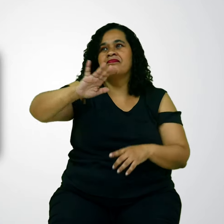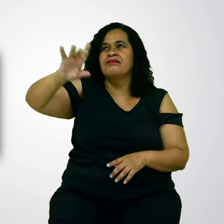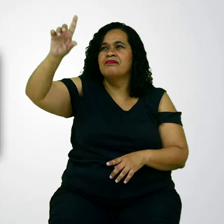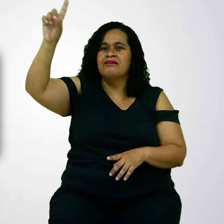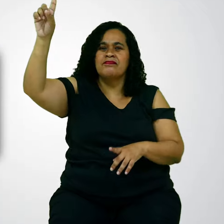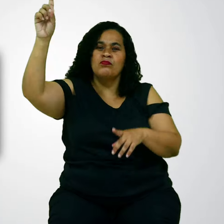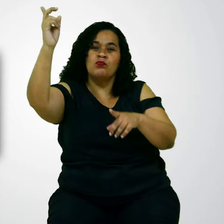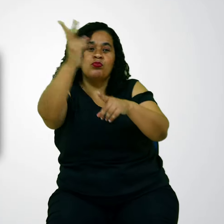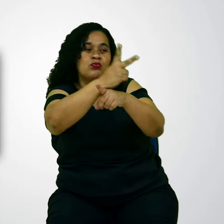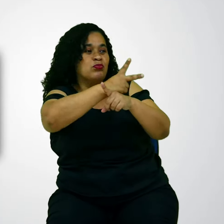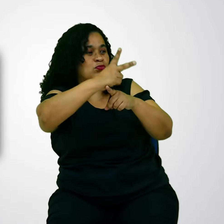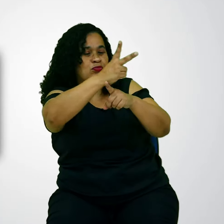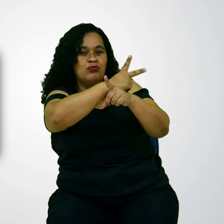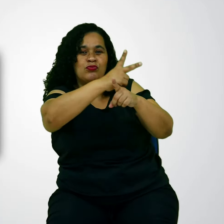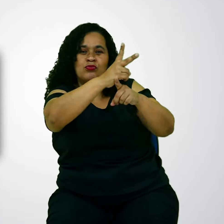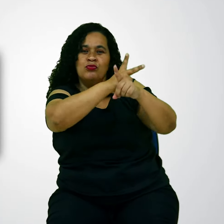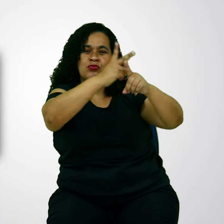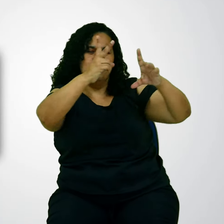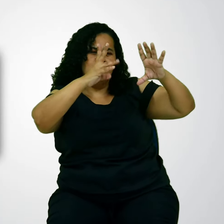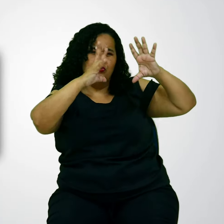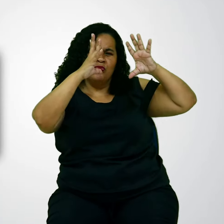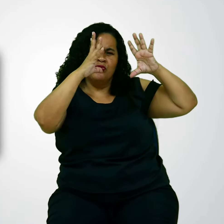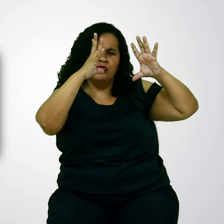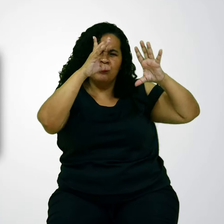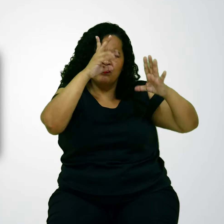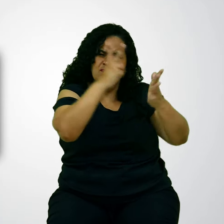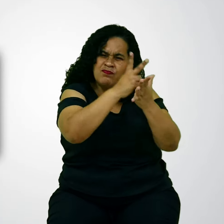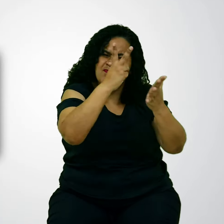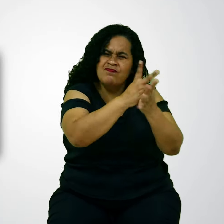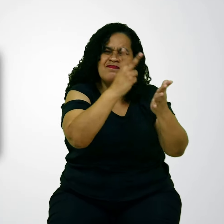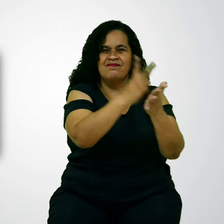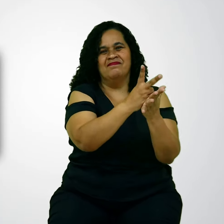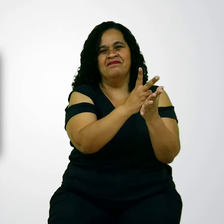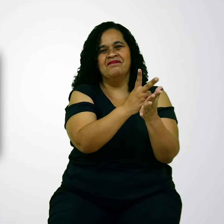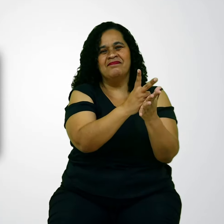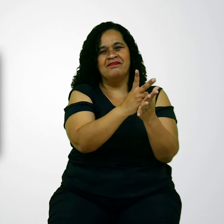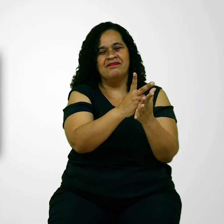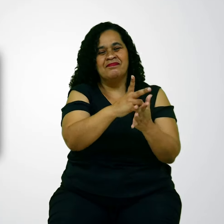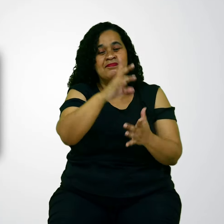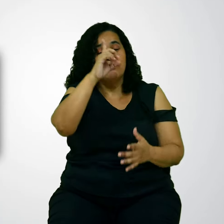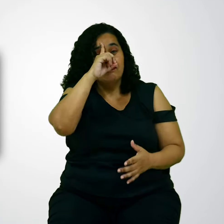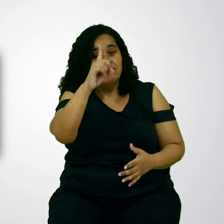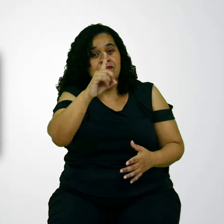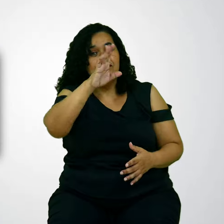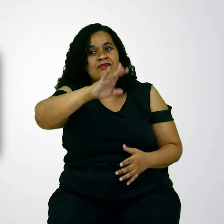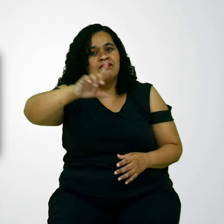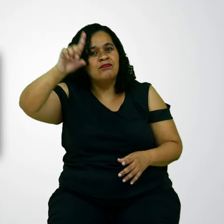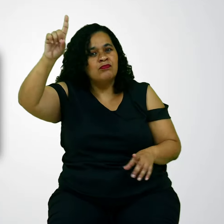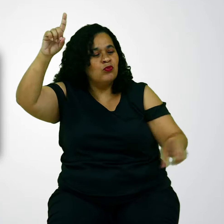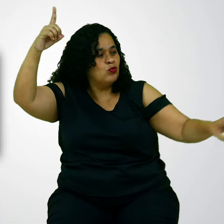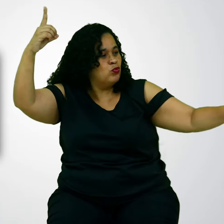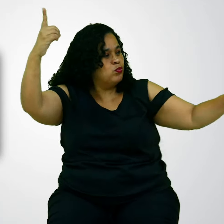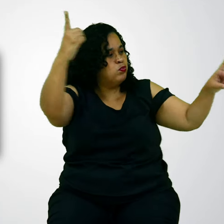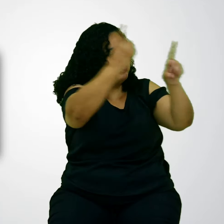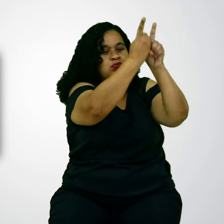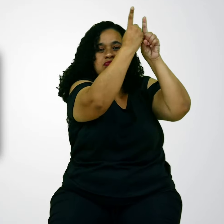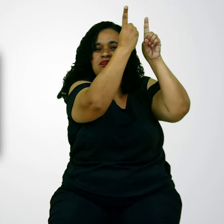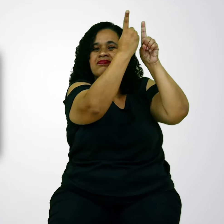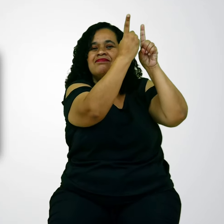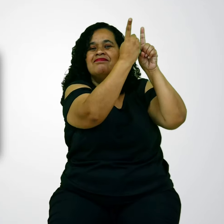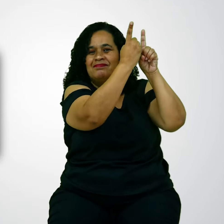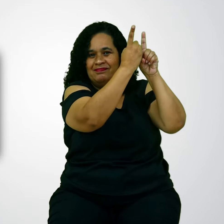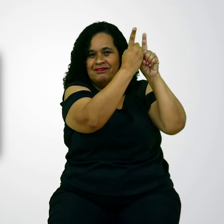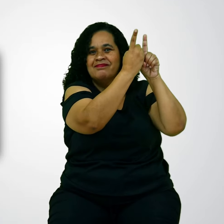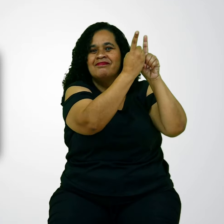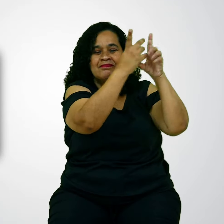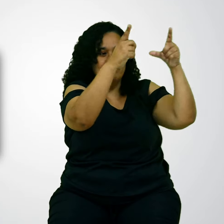os dias da vida deles. Até que um dia Deus chega naquele buraco onde eles estavam, naquela caverna, e eles não têm